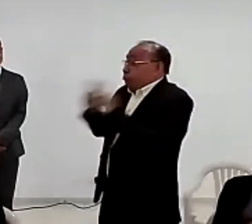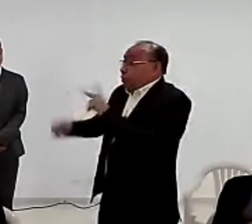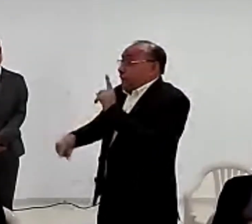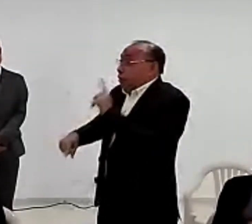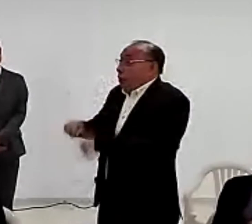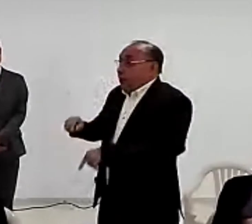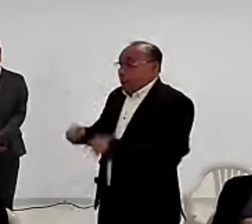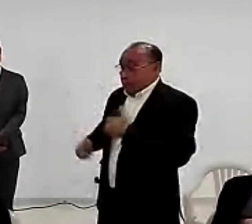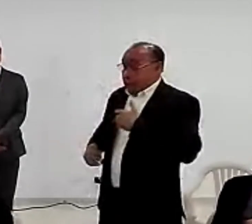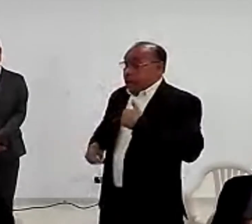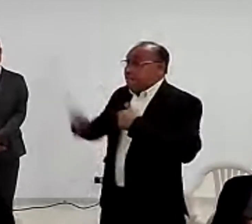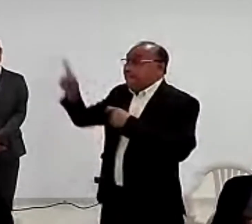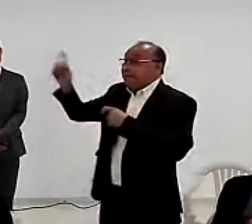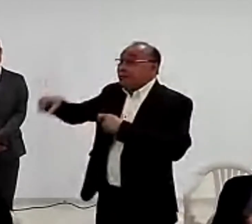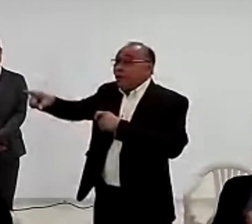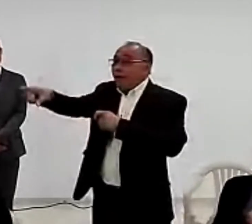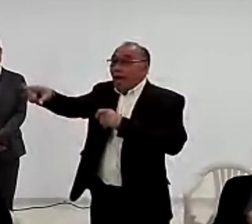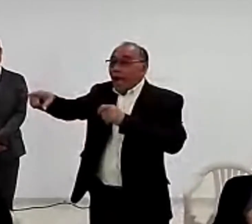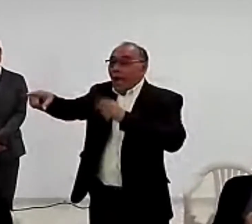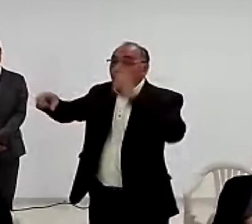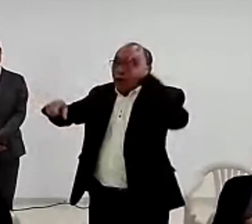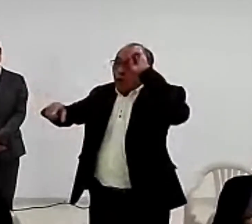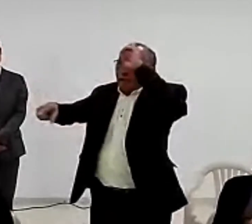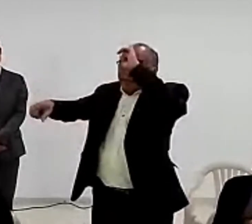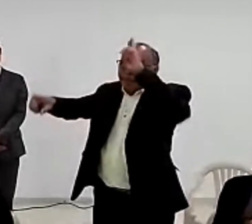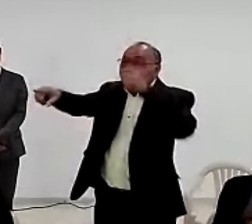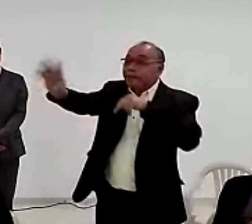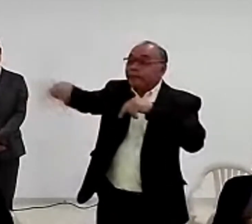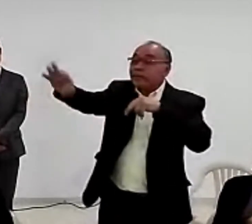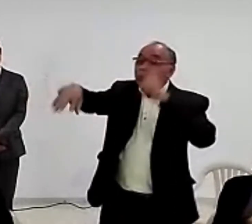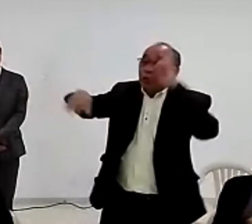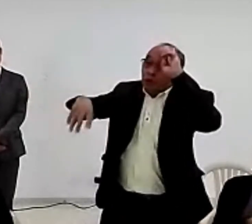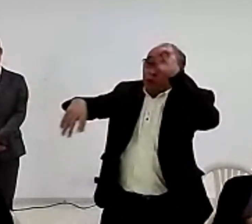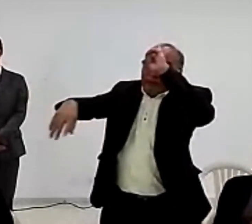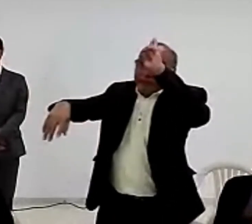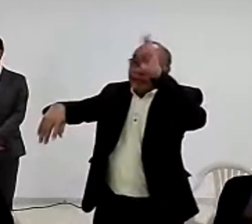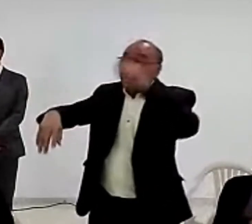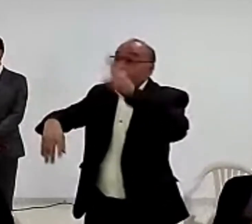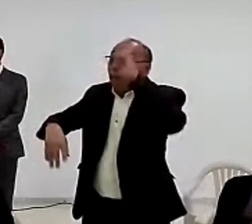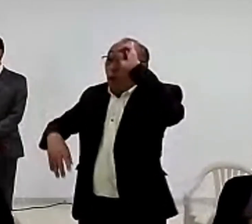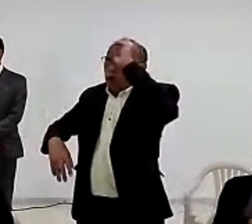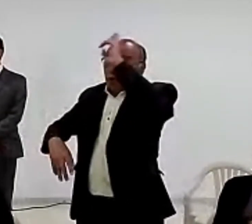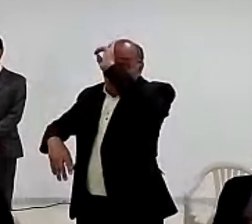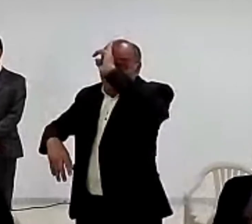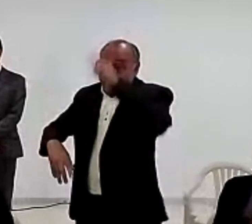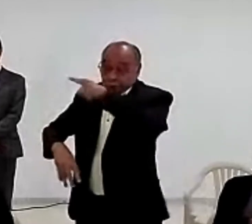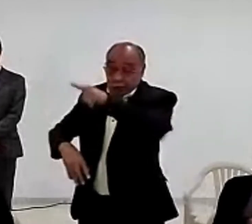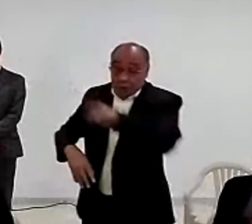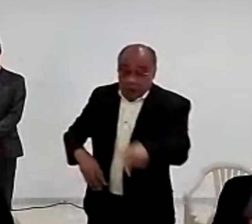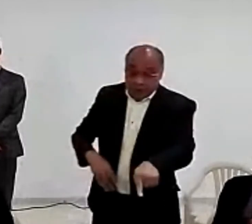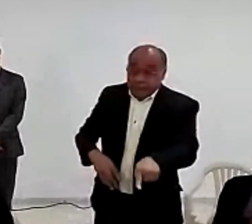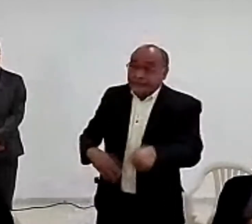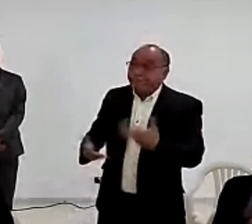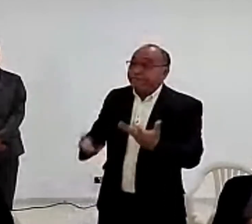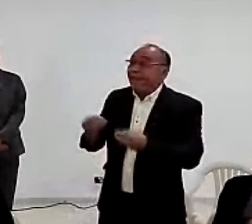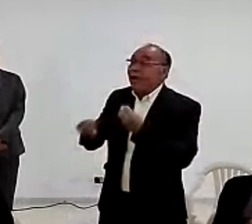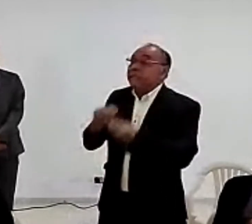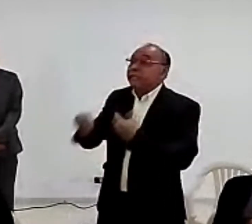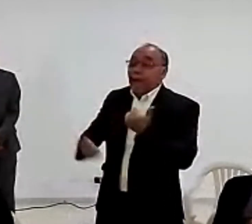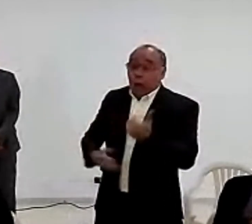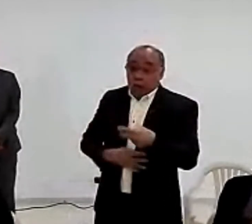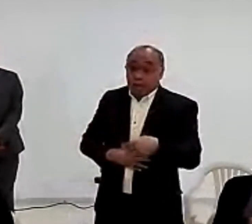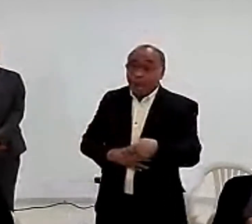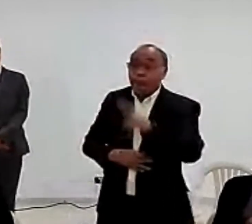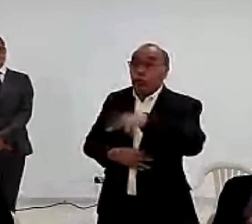ok la respuesta es que si no se puede en este momento y roberto me